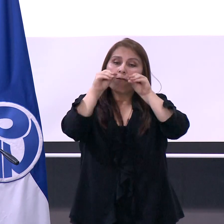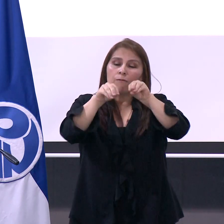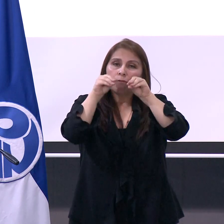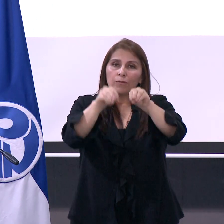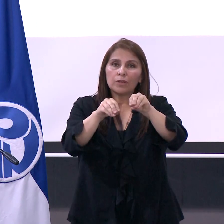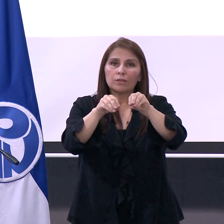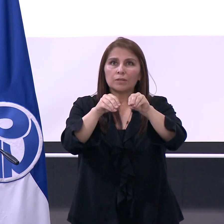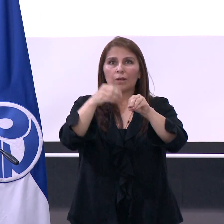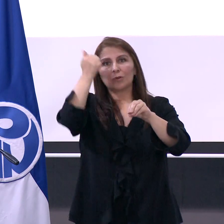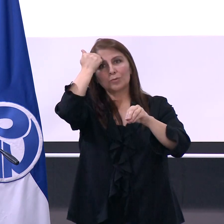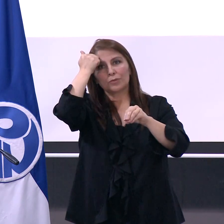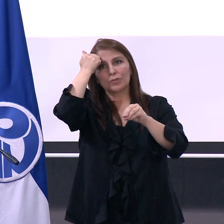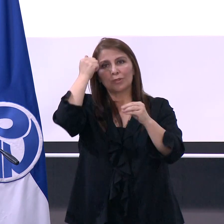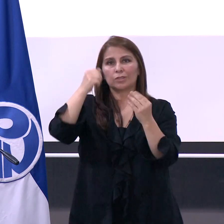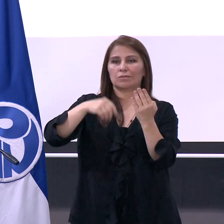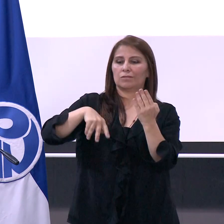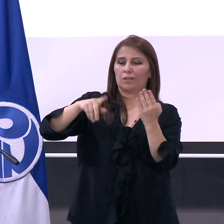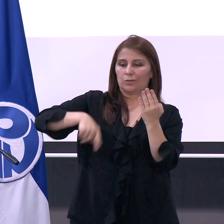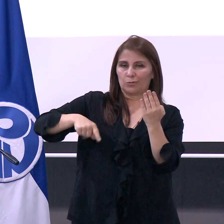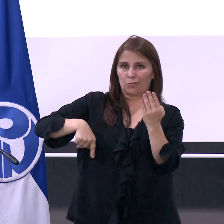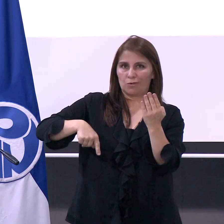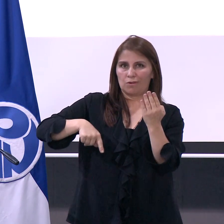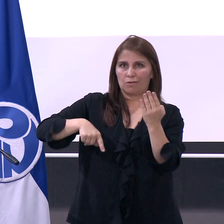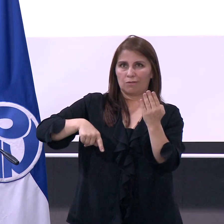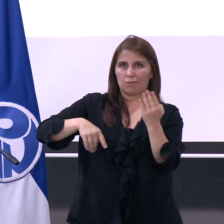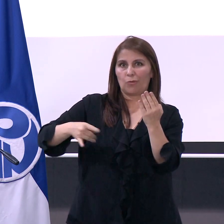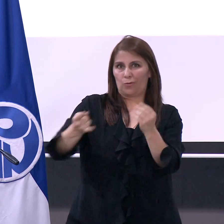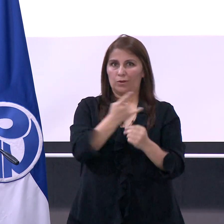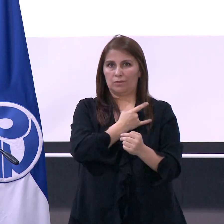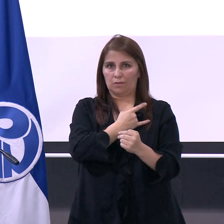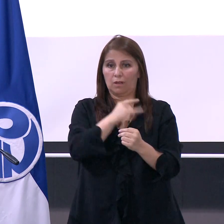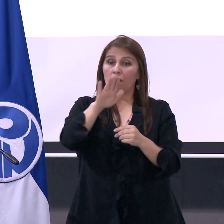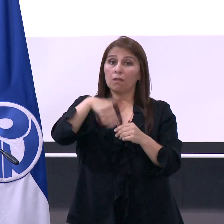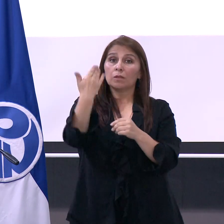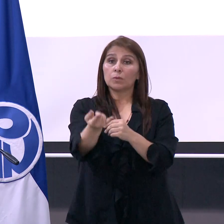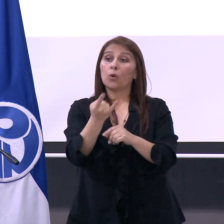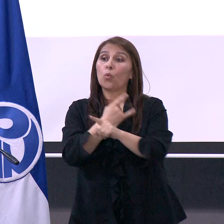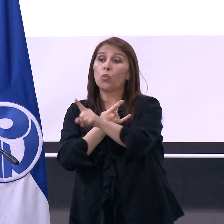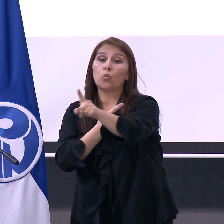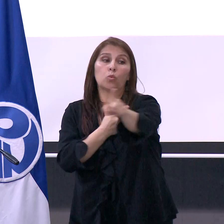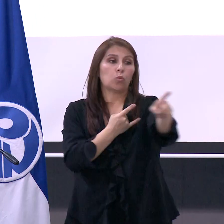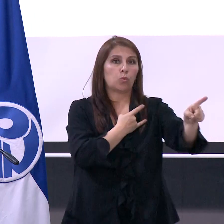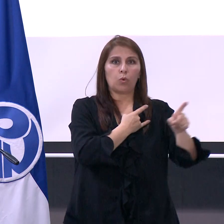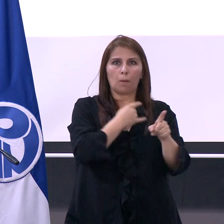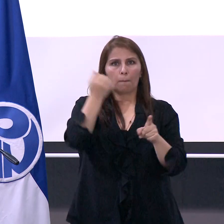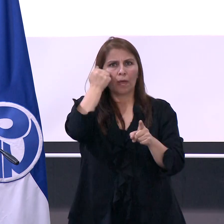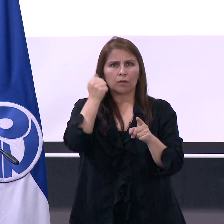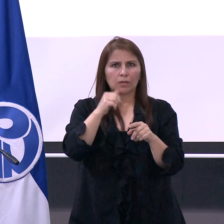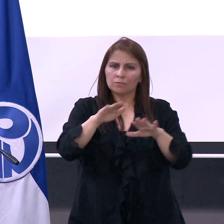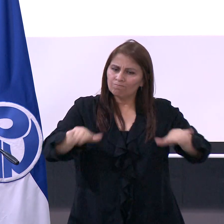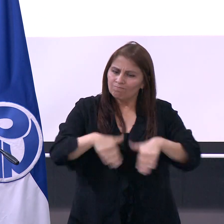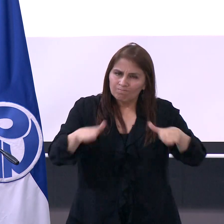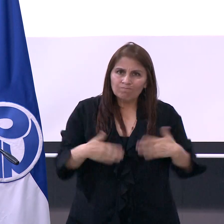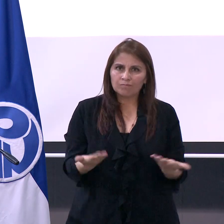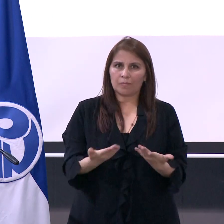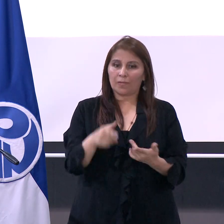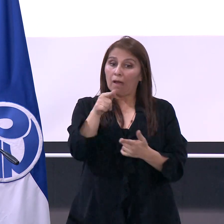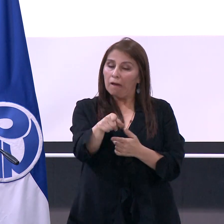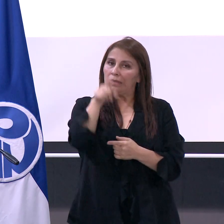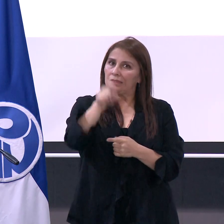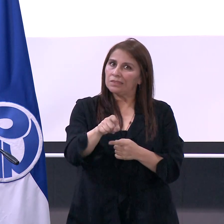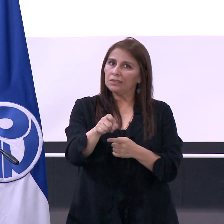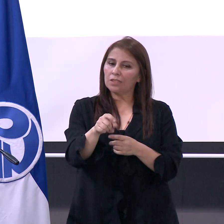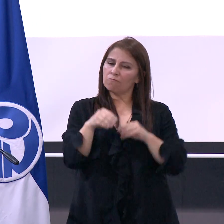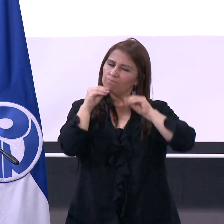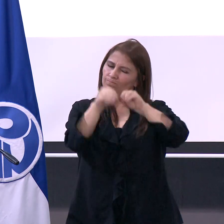la escuela normal universitaria y luego en las universidades pedagógicas según ella esta labor exigía una formación